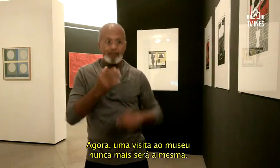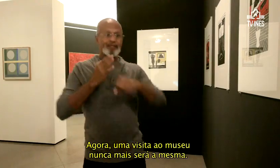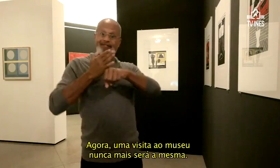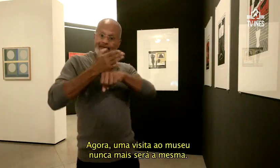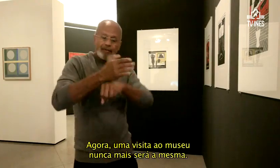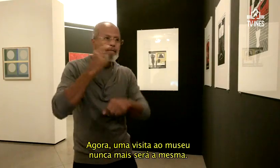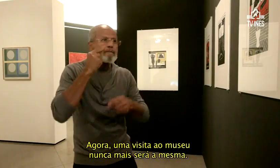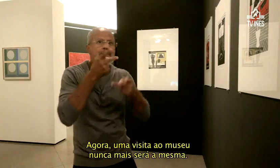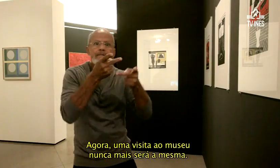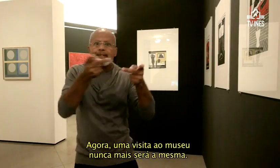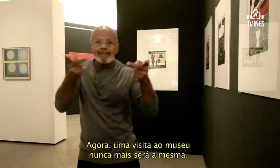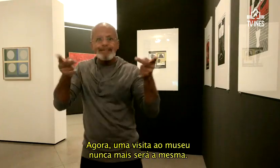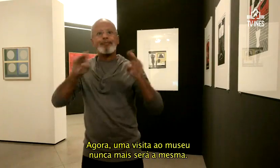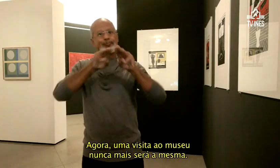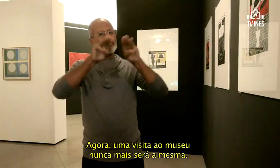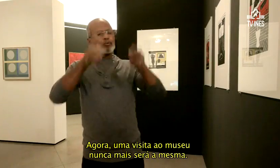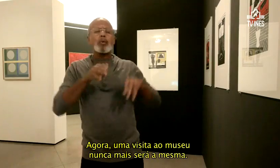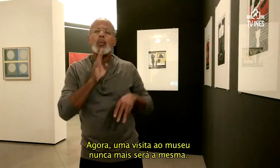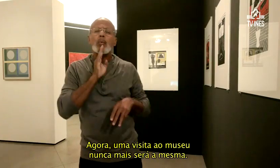Agora, uma visita ao museu nunca mais será a mesma.